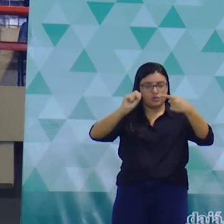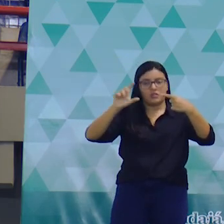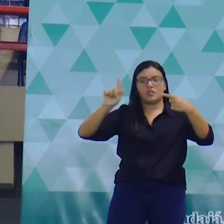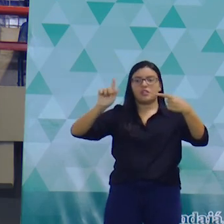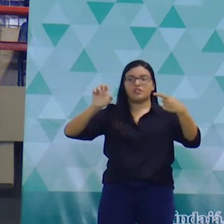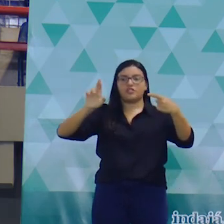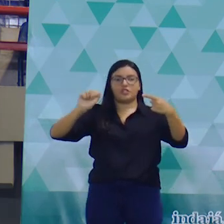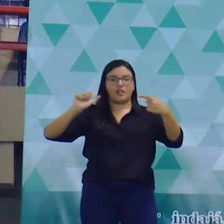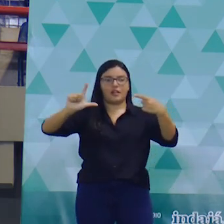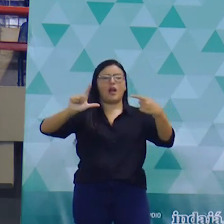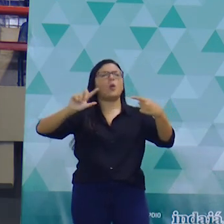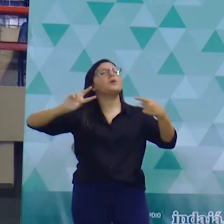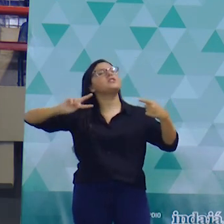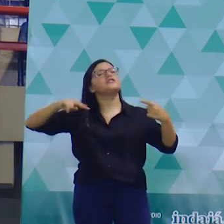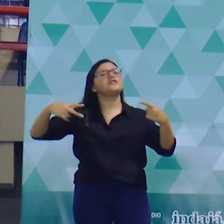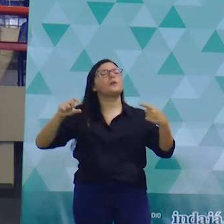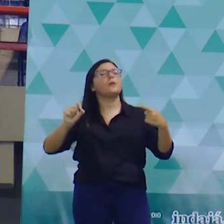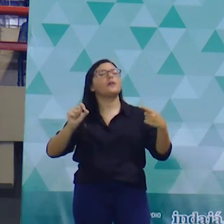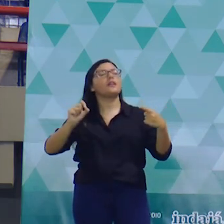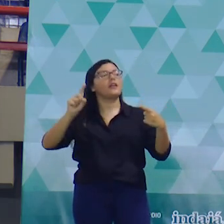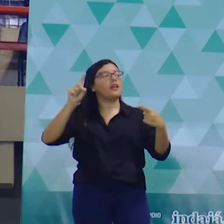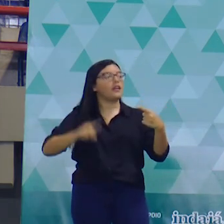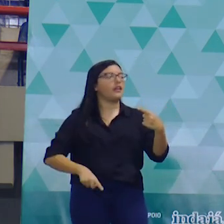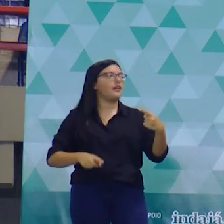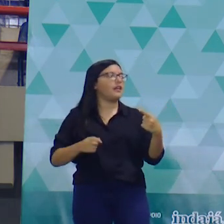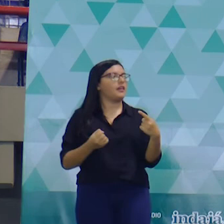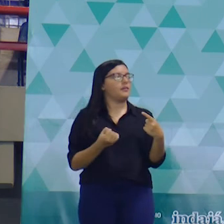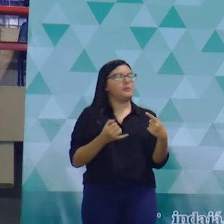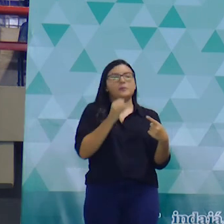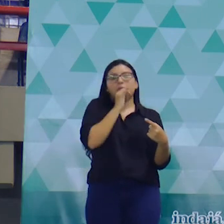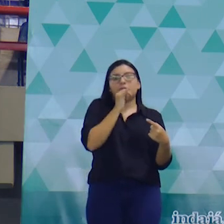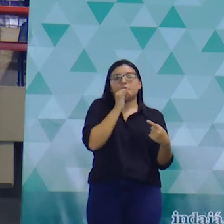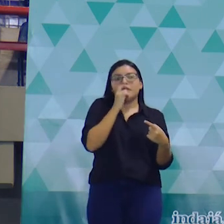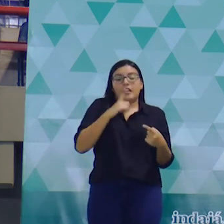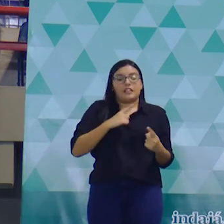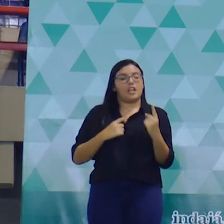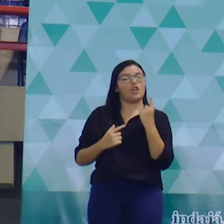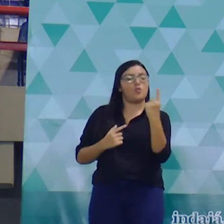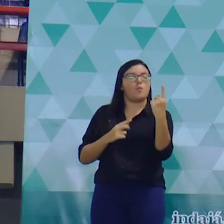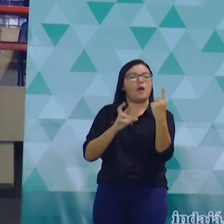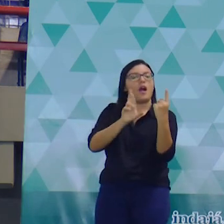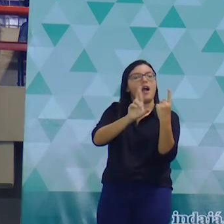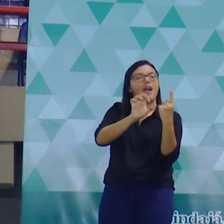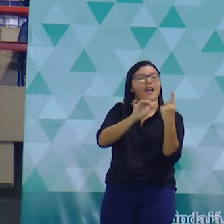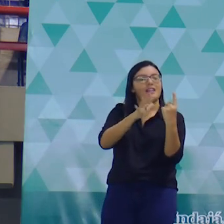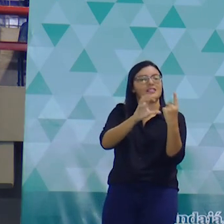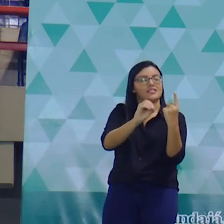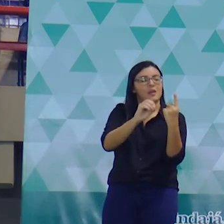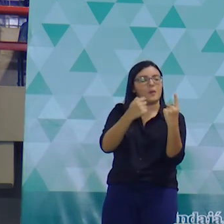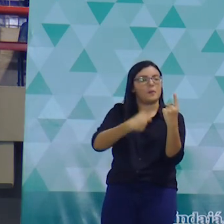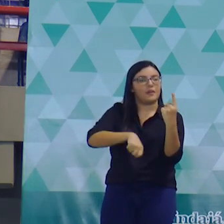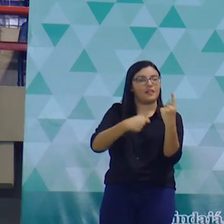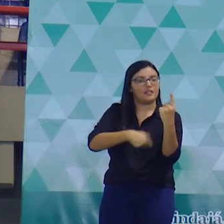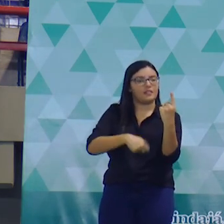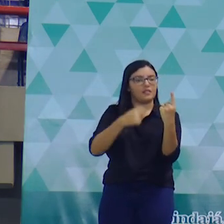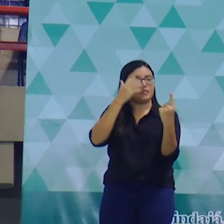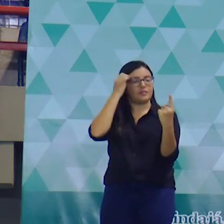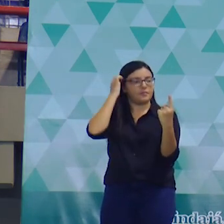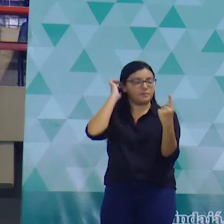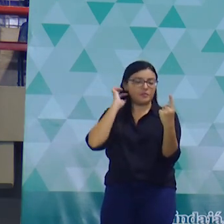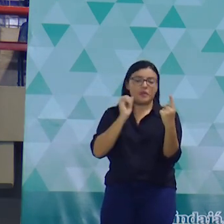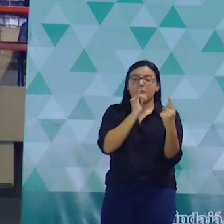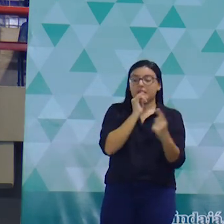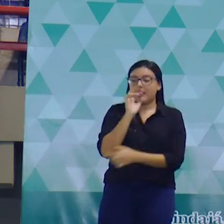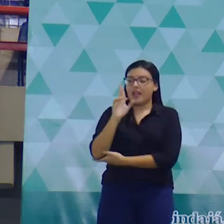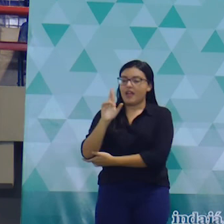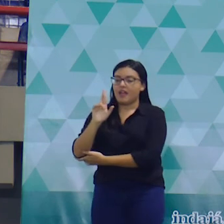caso geral? Caso geral é quando você só tem uma reação para trabalhar, é quando o